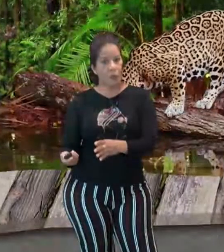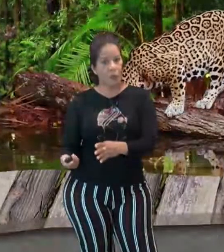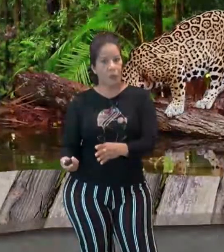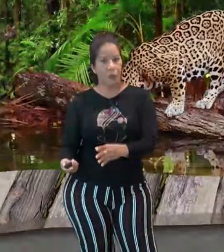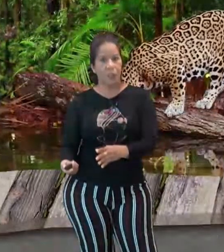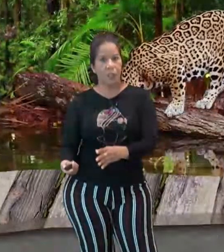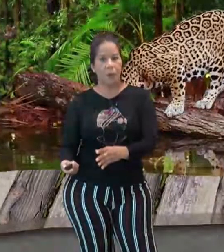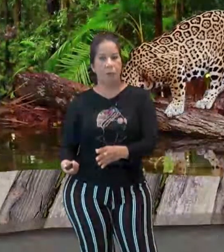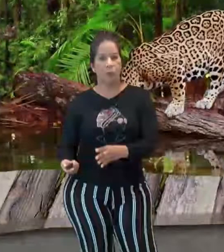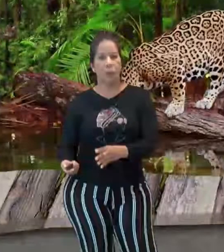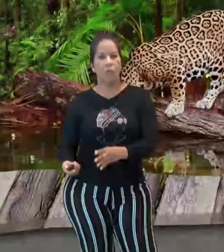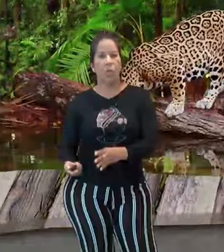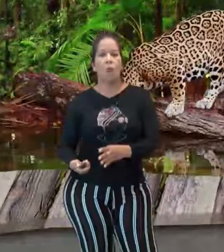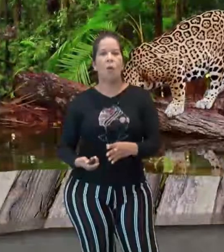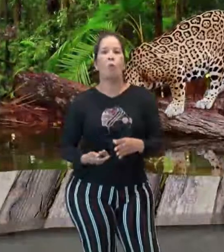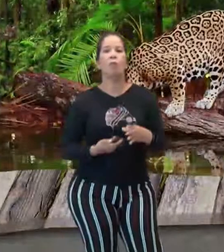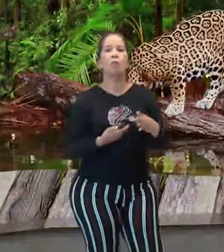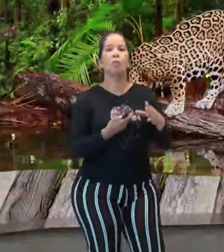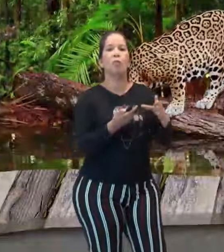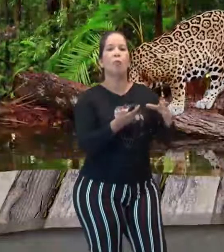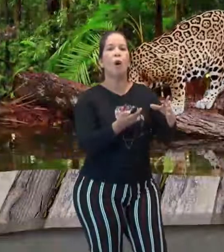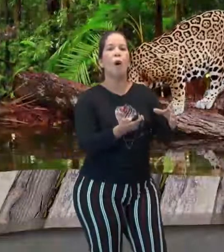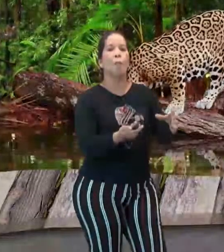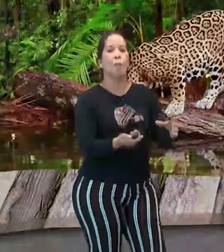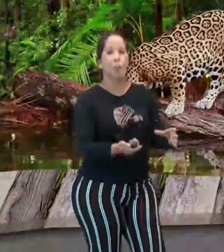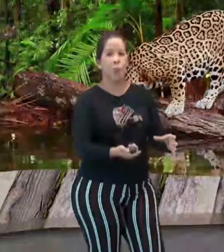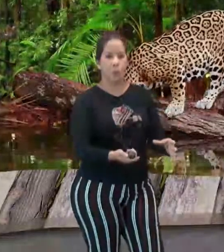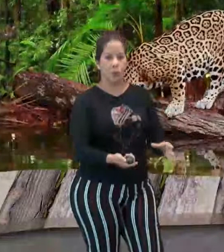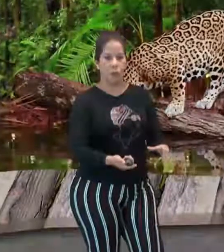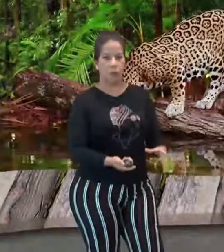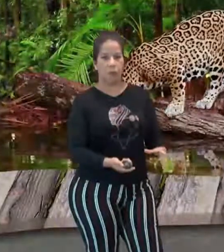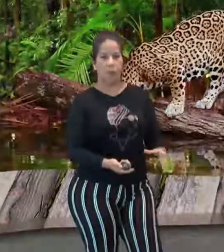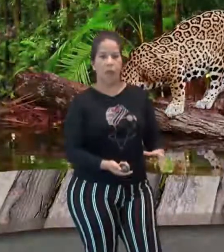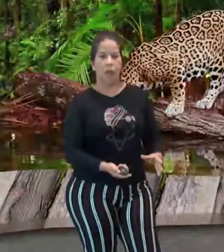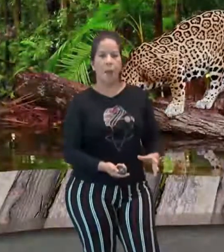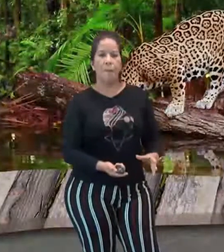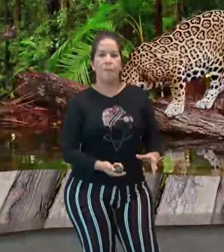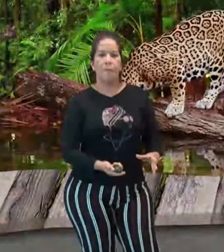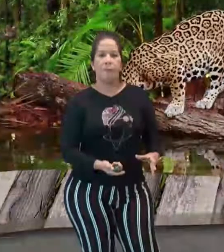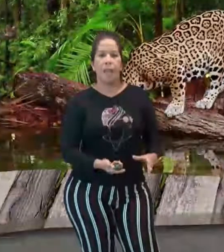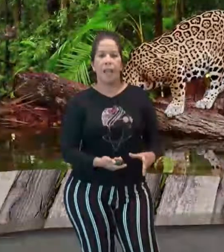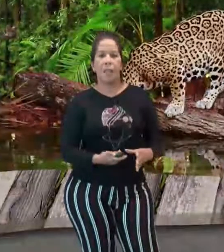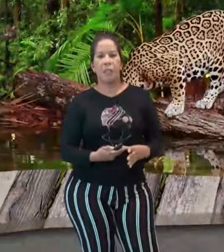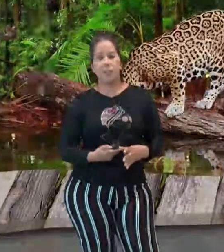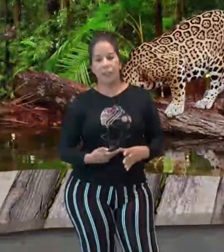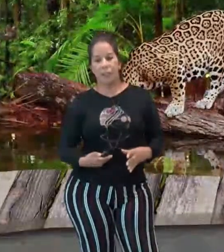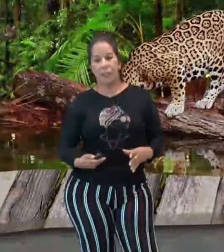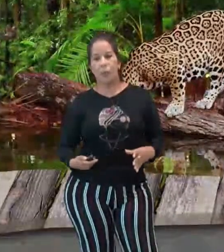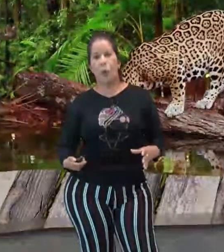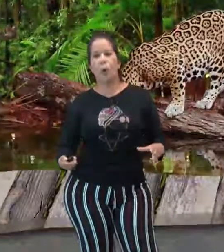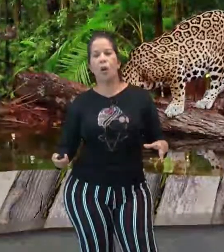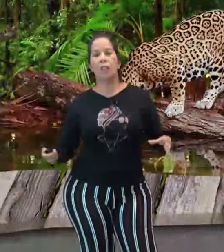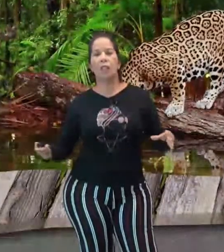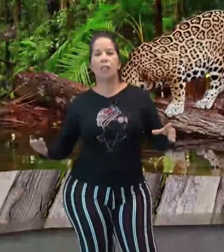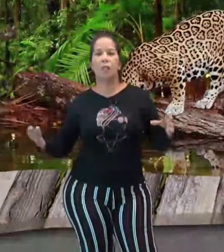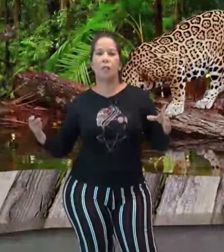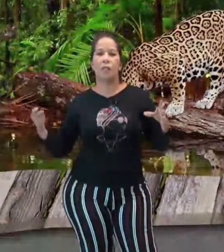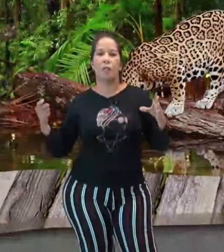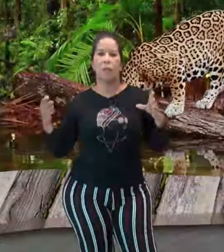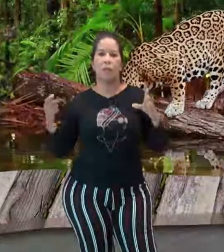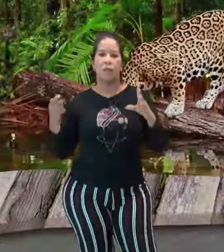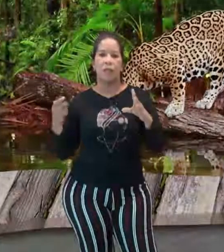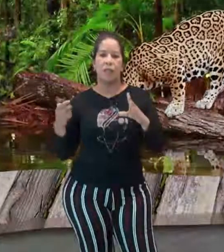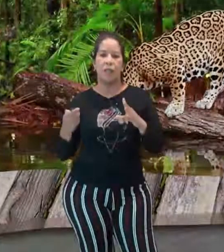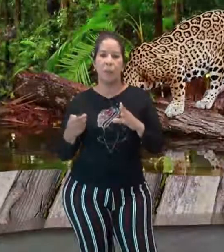células reprodutivas, os espermatozoides, quanto os hormônios, tá? E aí você vai ter toda a